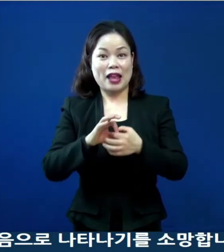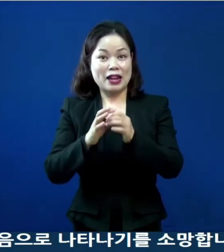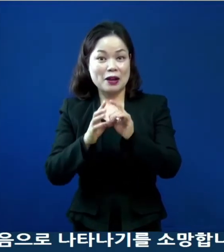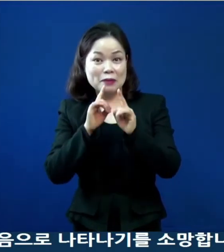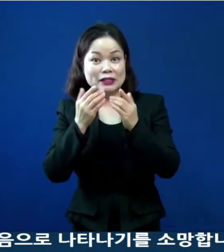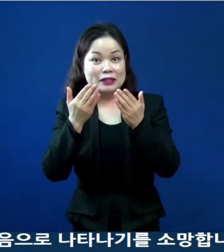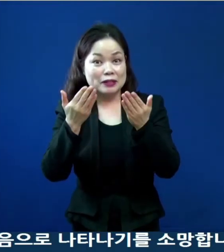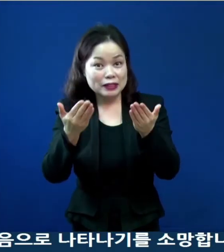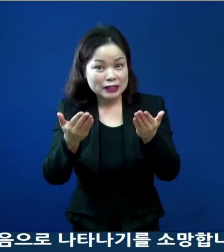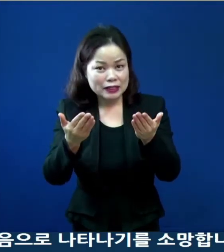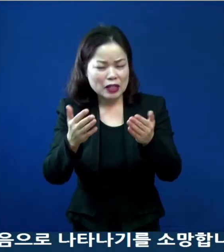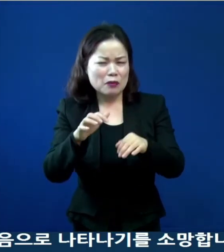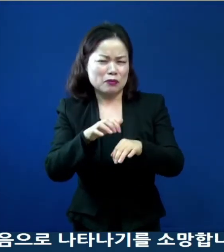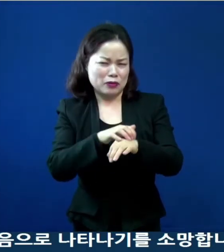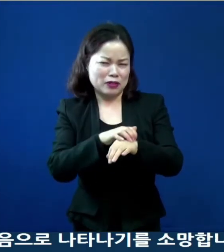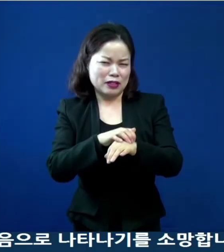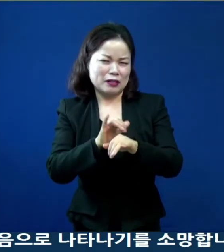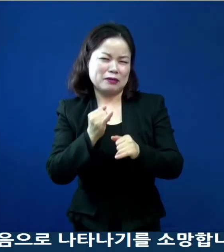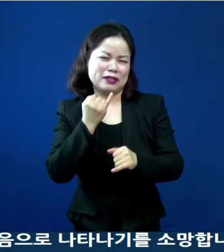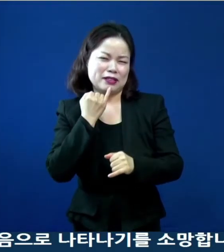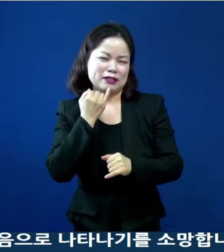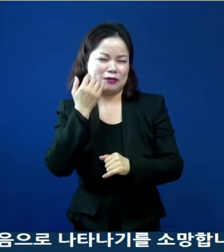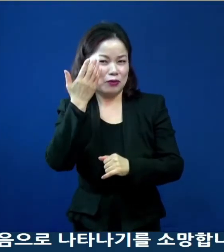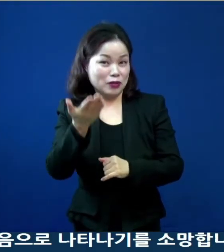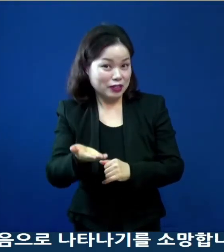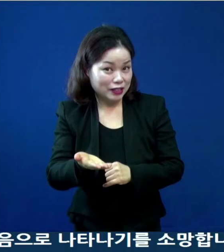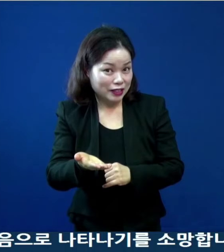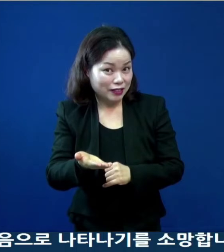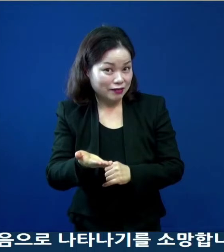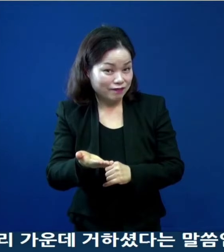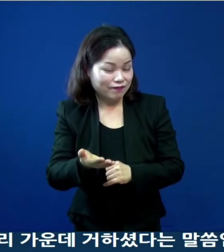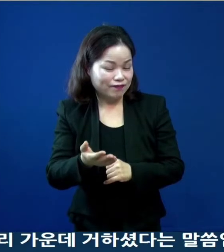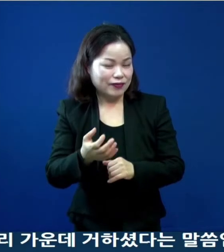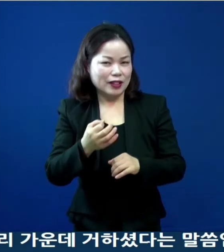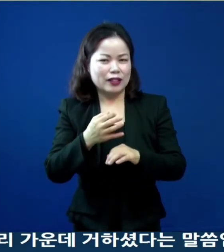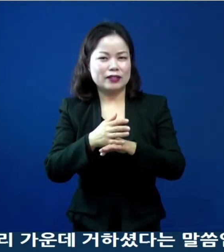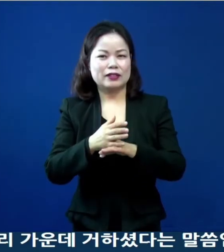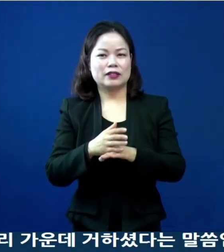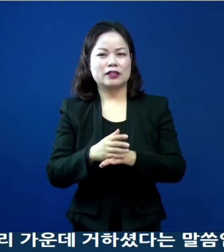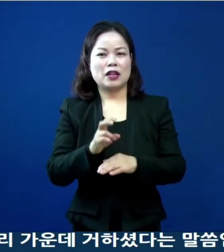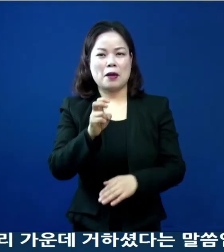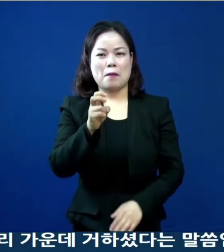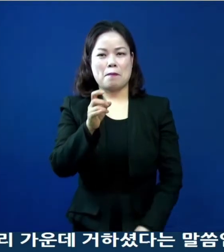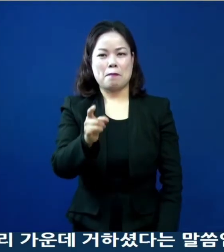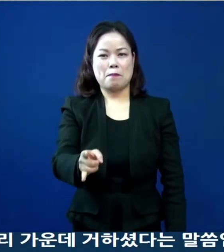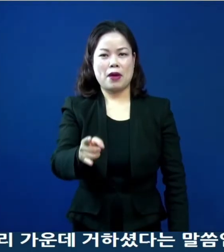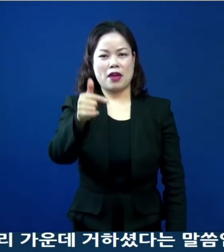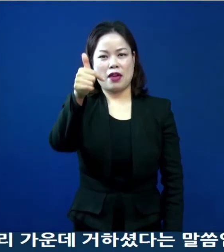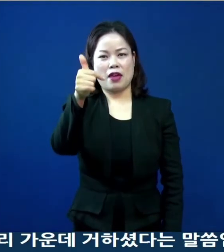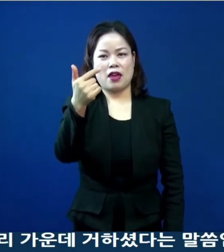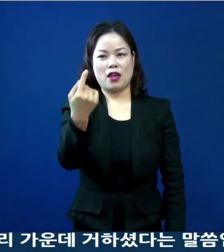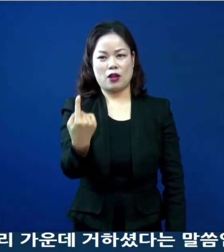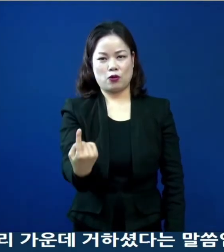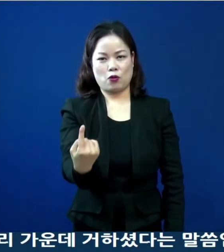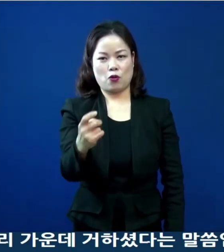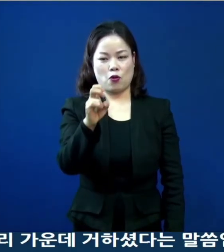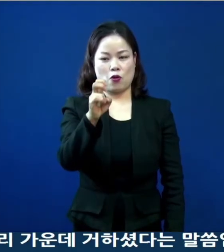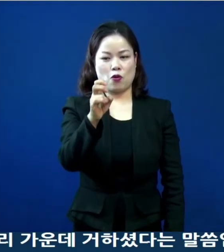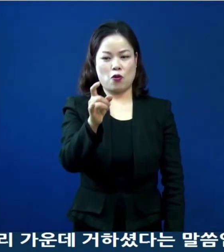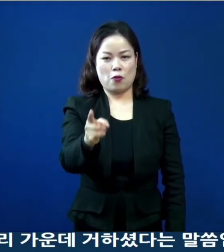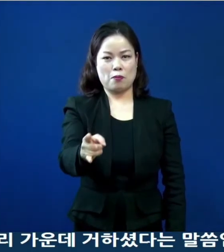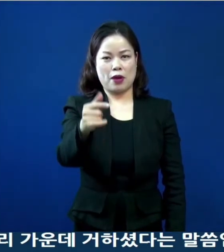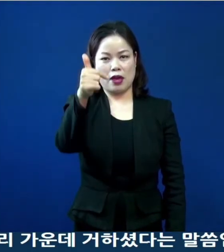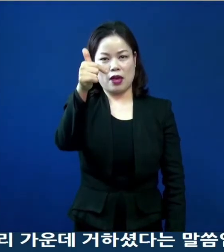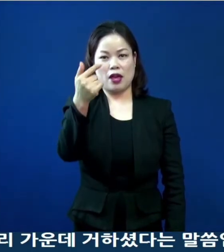좀 말씀드리는데 불편하지 않았으면 좋겠습니다. 어렵지 않은 단어입니다. 메노라는 단어입니다. 메노. 잘